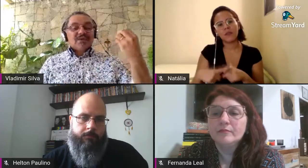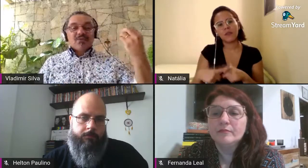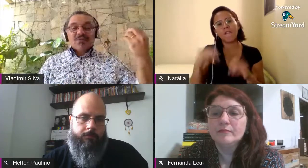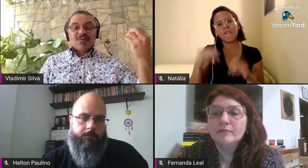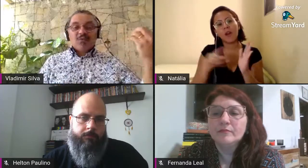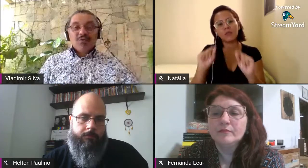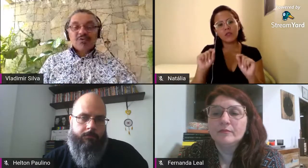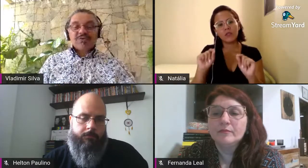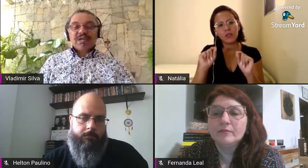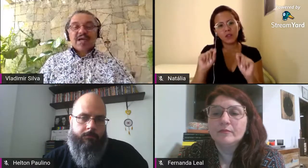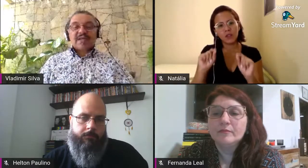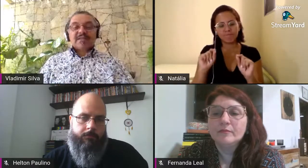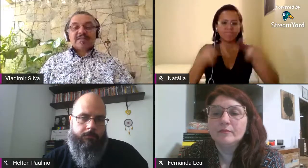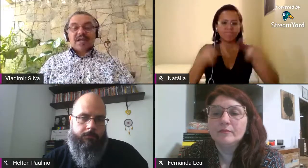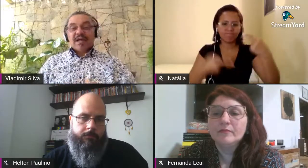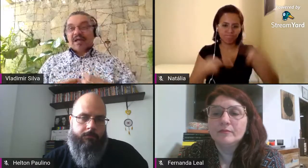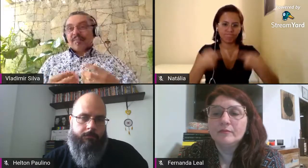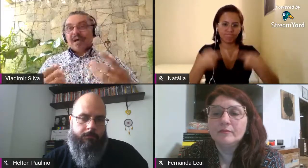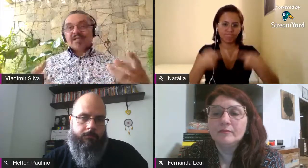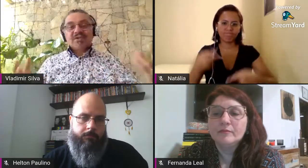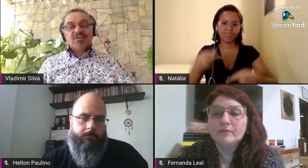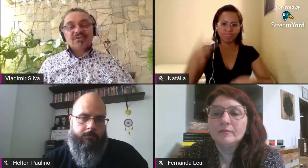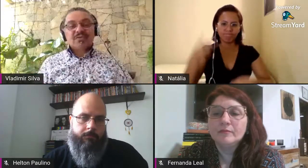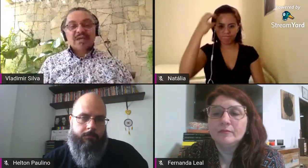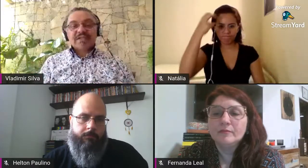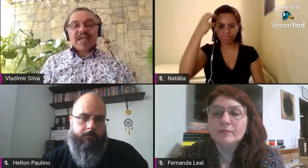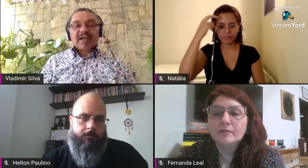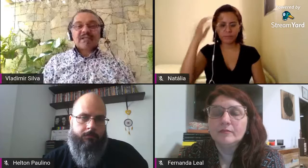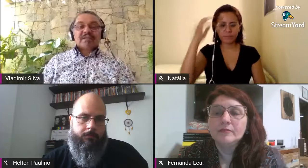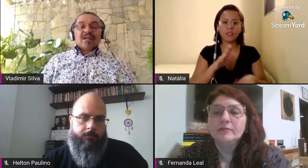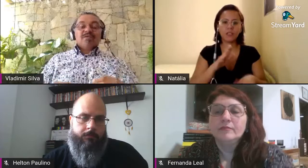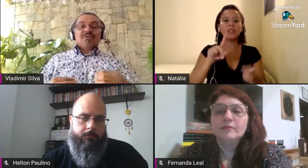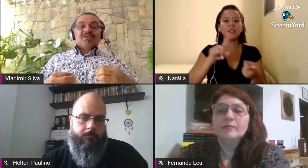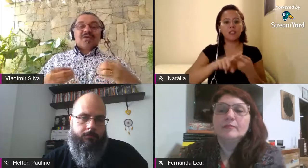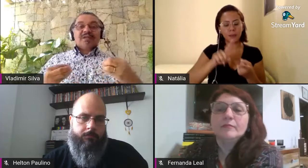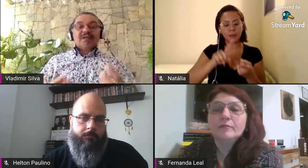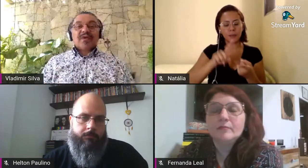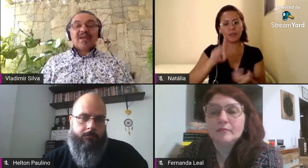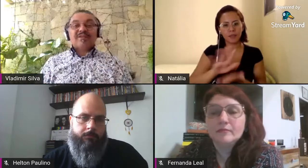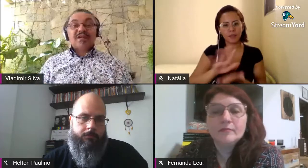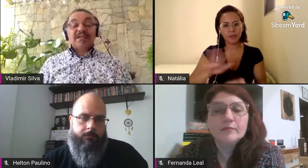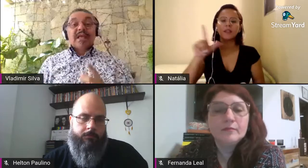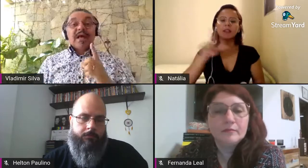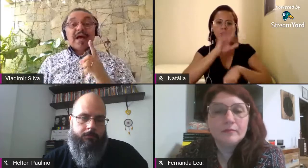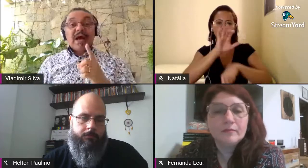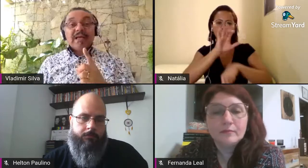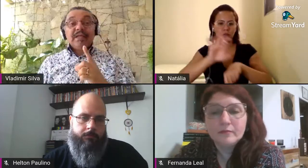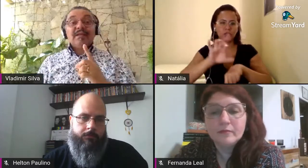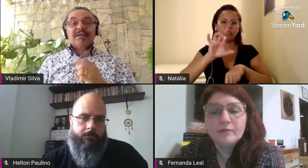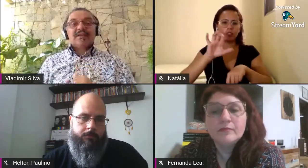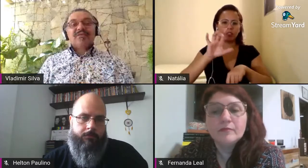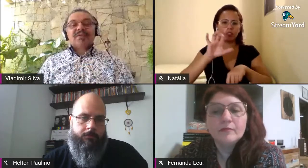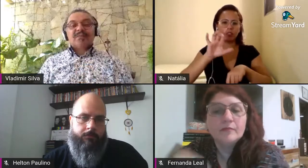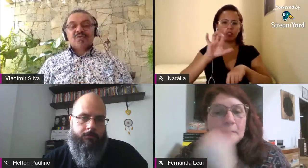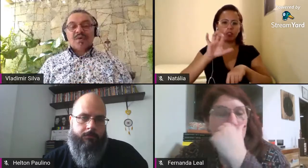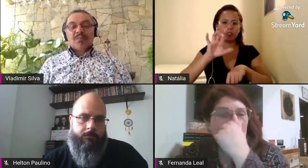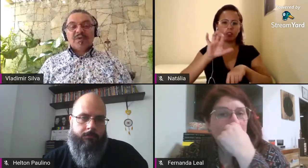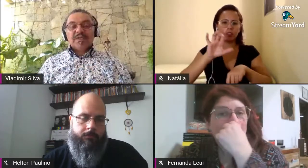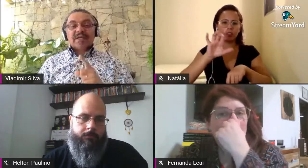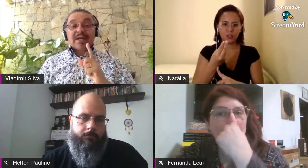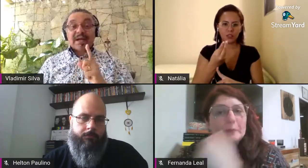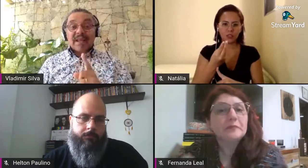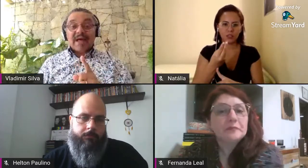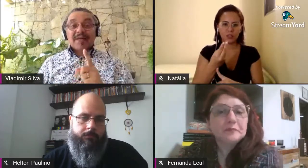tenhamos cursos de arte já há mais de 2 ou 3 décadas, tenhamos uma história tão relevante, ainda não temos